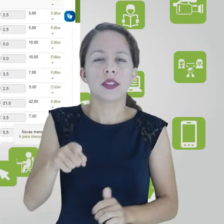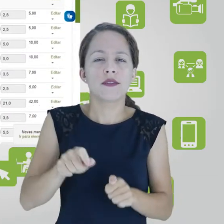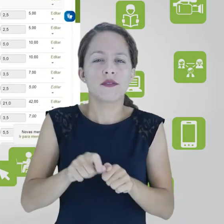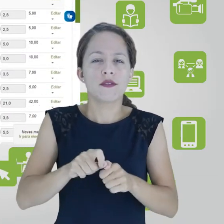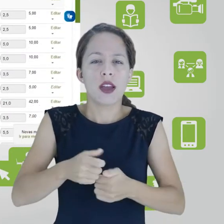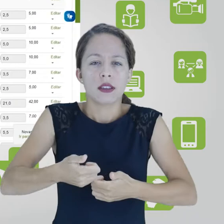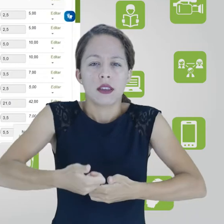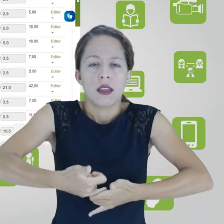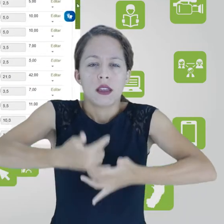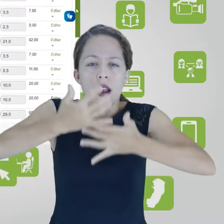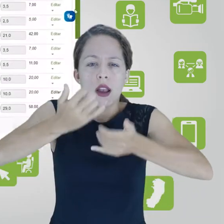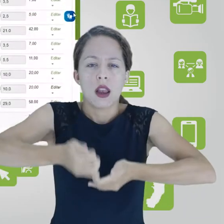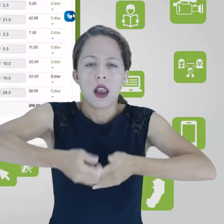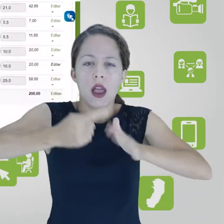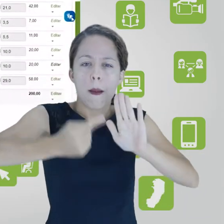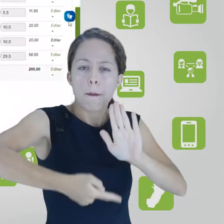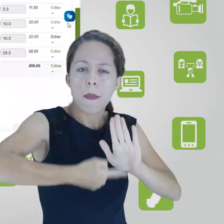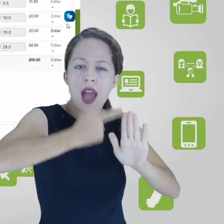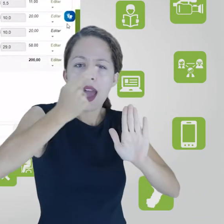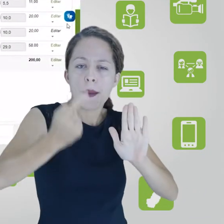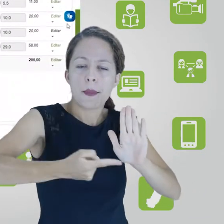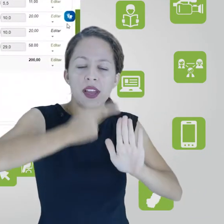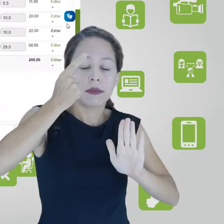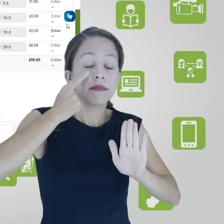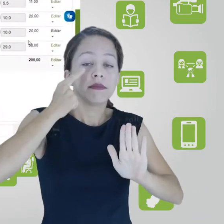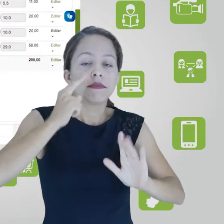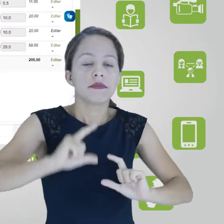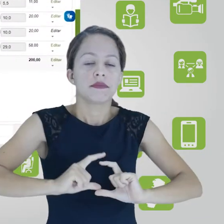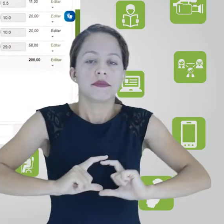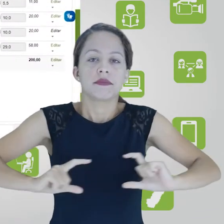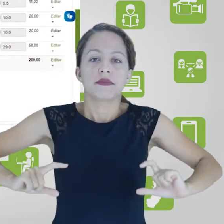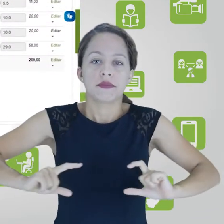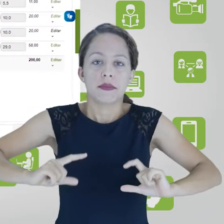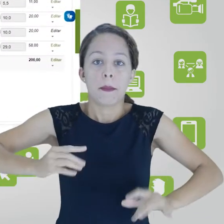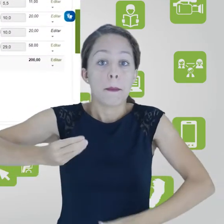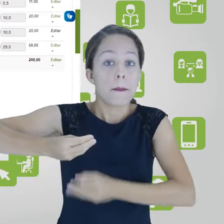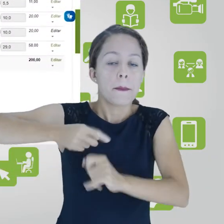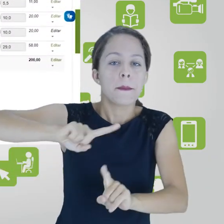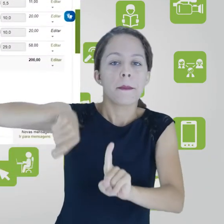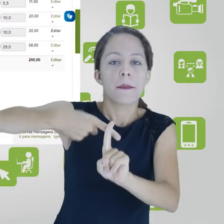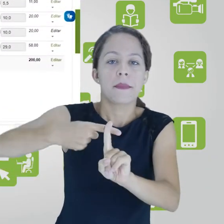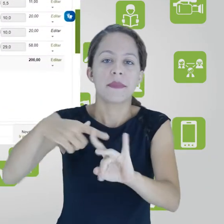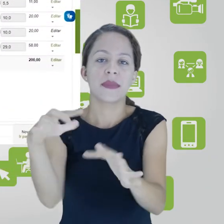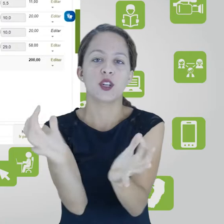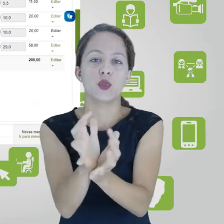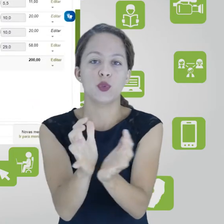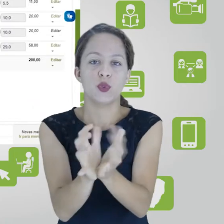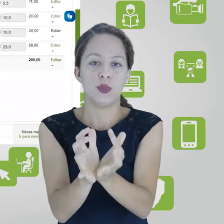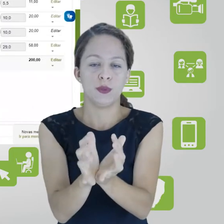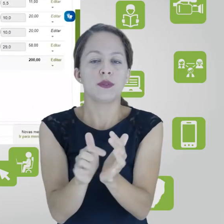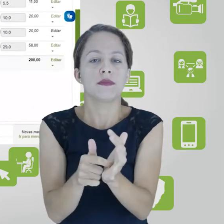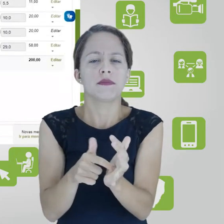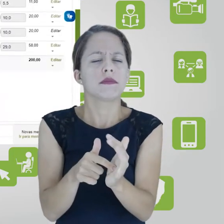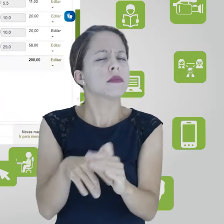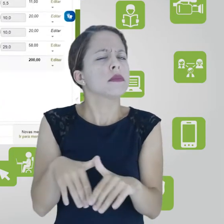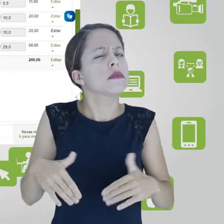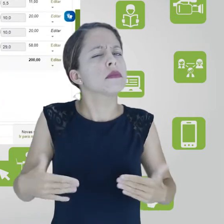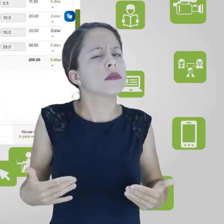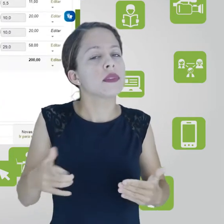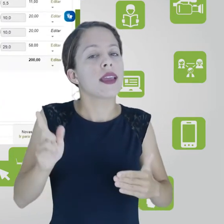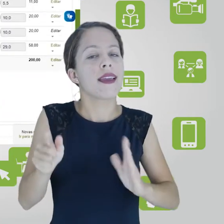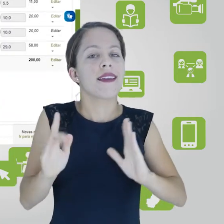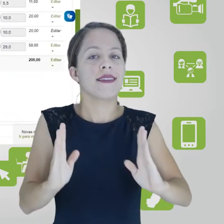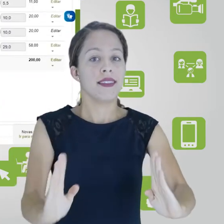lá. Lá embaixo, você rola tudo para baixo. Adicionar categoria. Ok? A gente vai criar. A